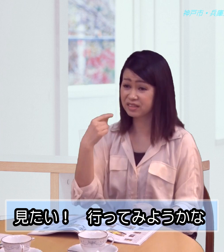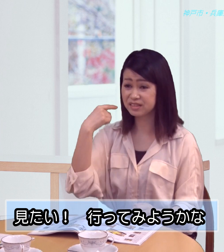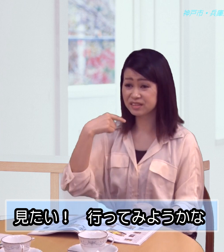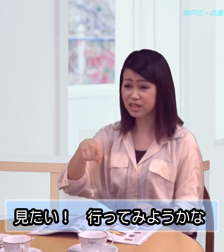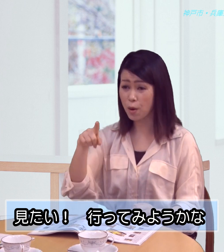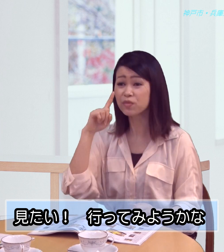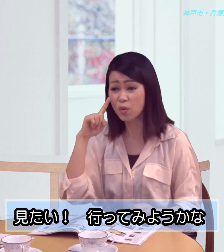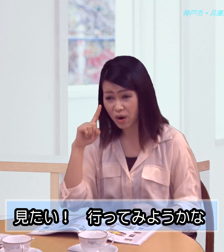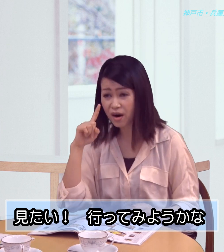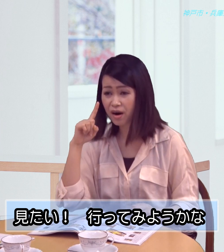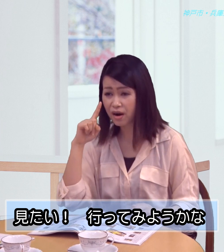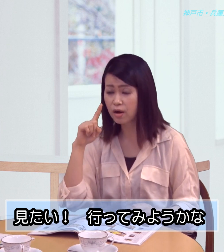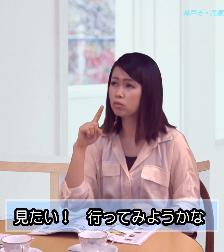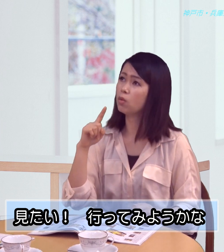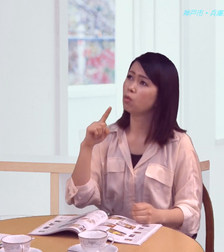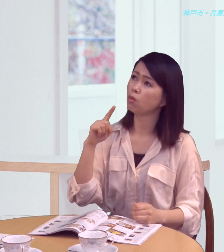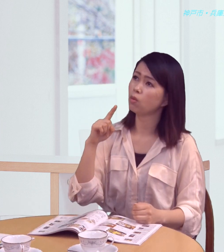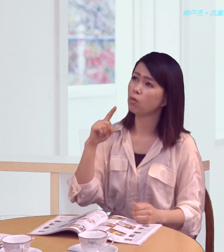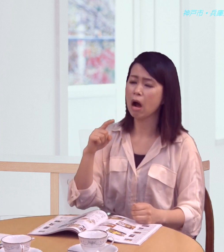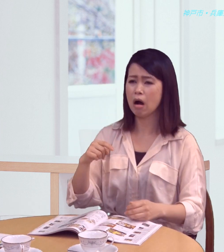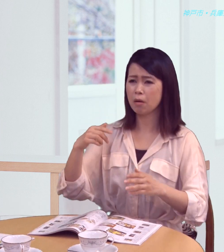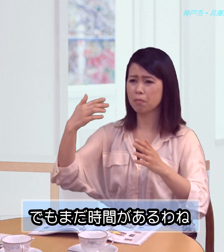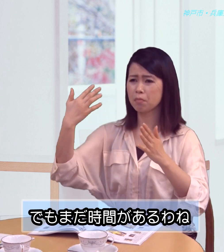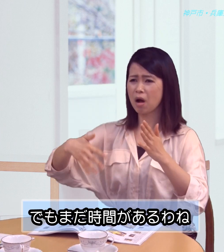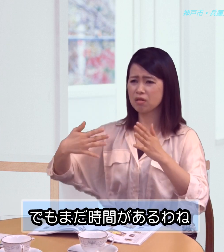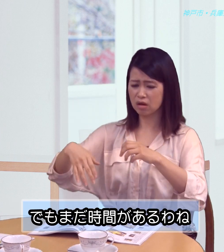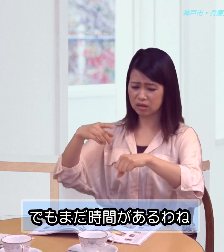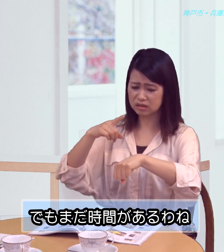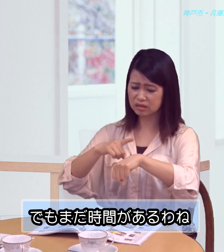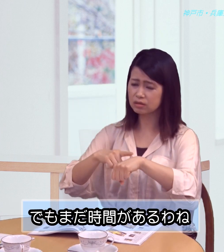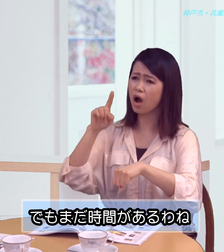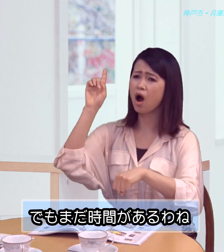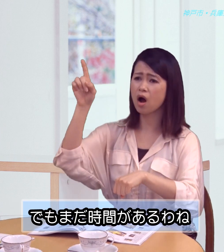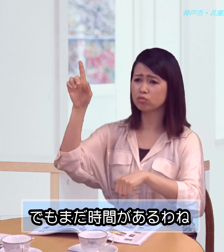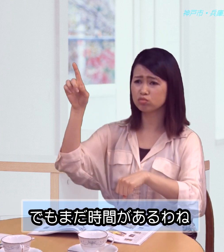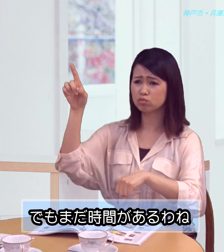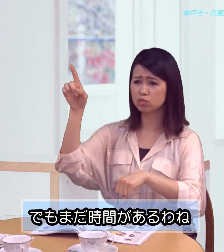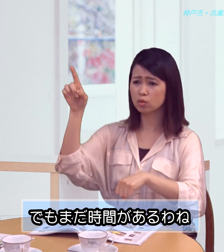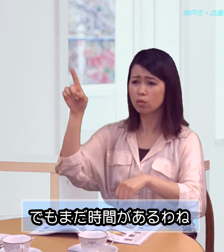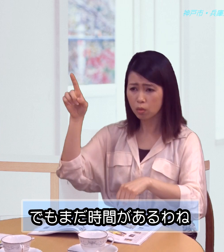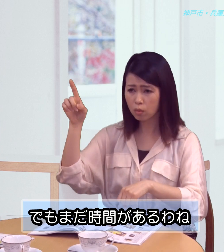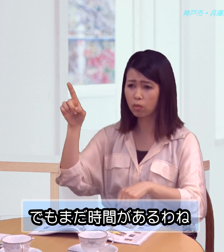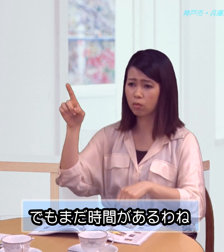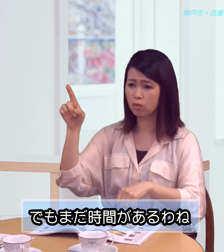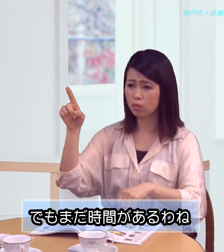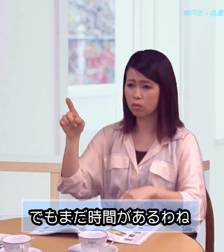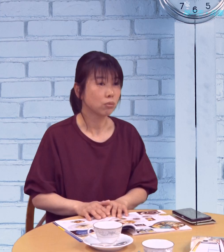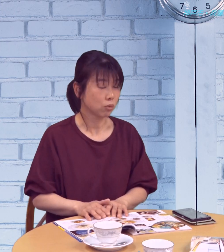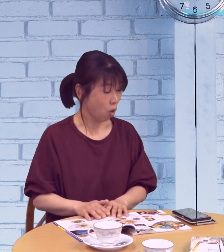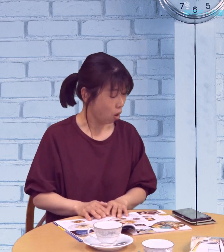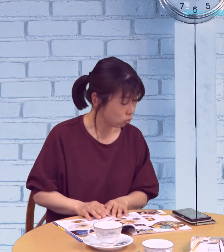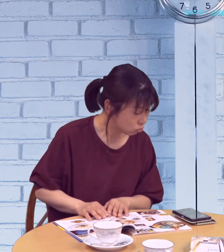見たいってみようかなぁでもまだ時間があるはぬ